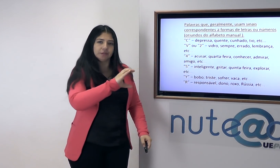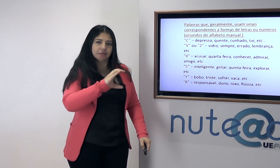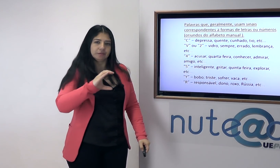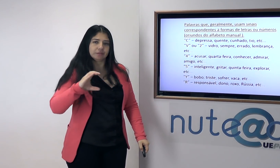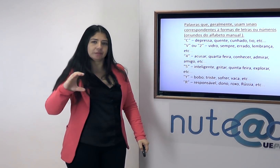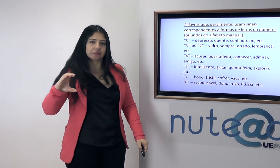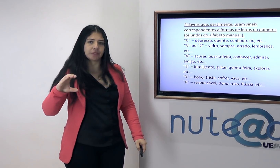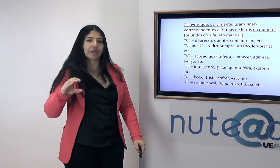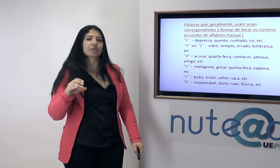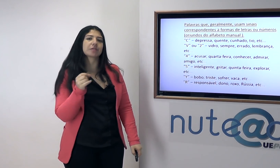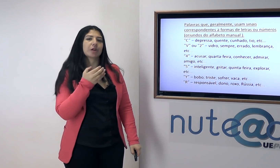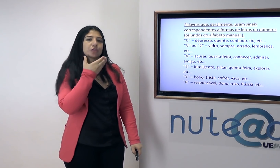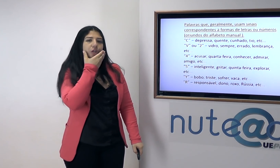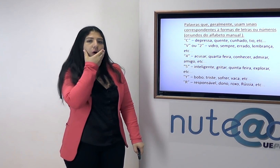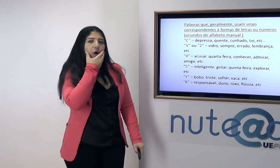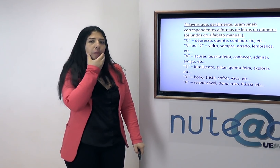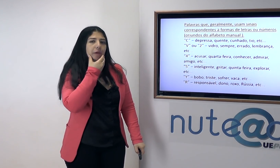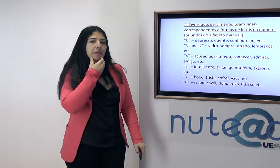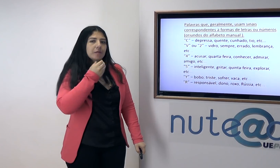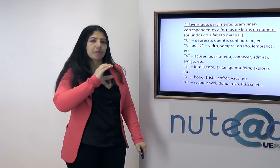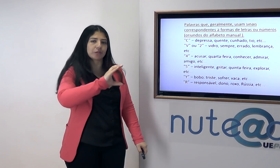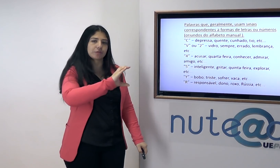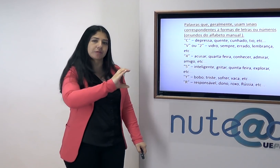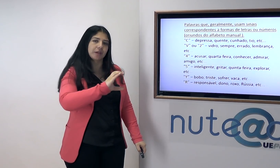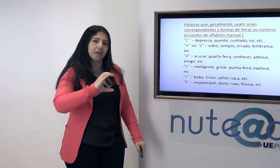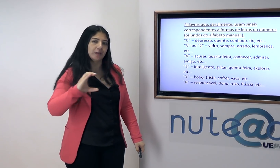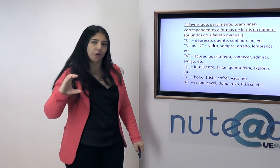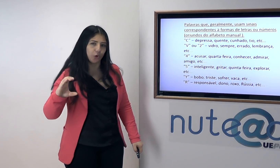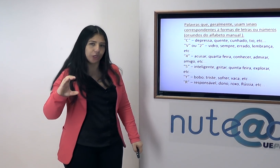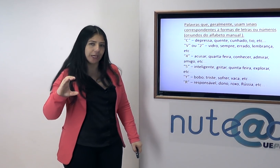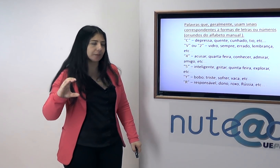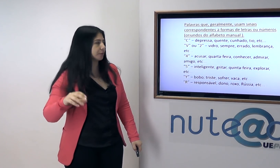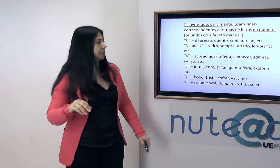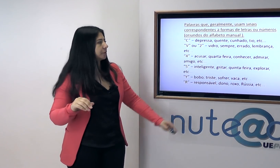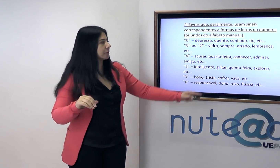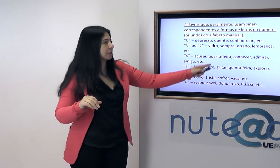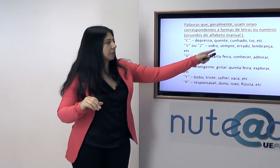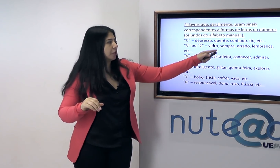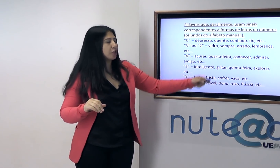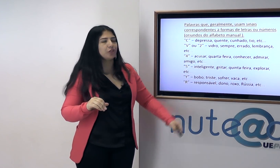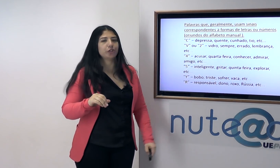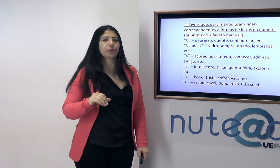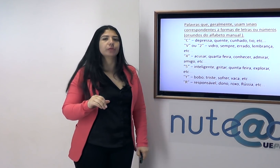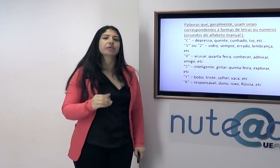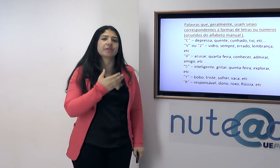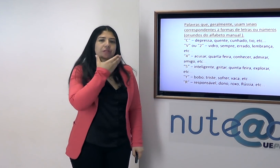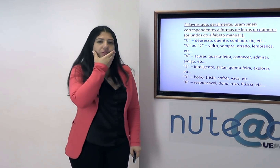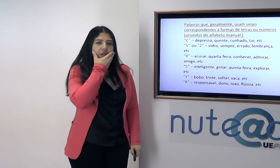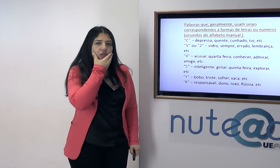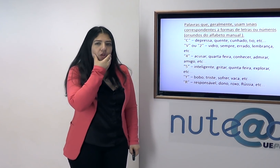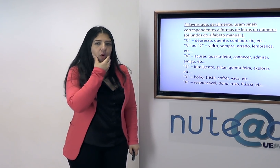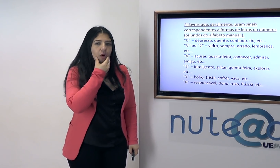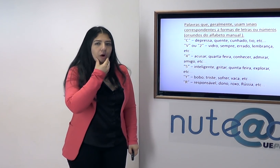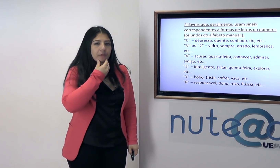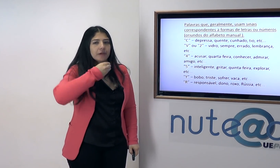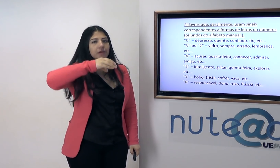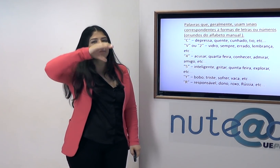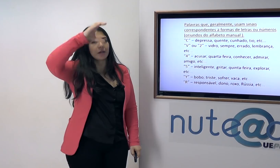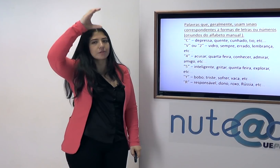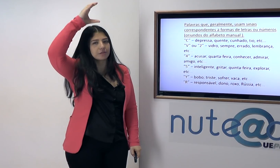cunhado. Você faz o sinal de homem, mais o C, cunhado. Tio, você faz o sinal de homem, mais o